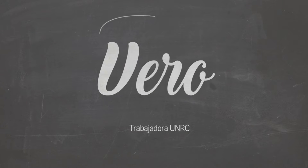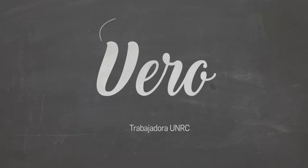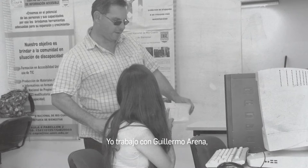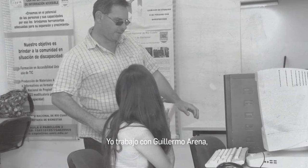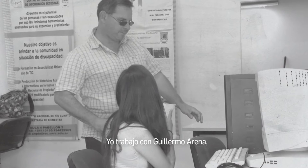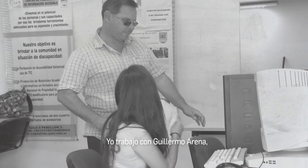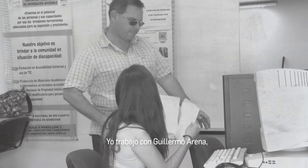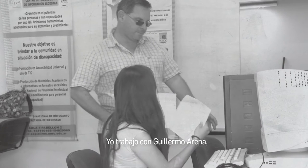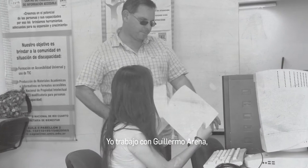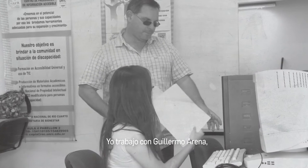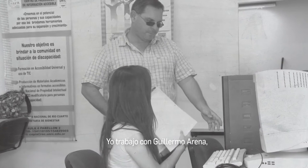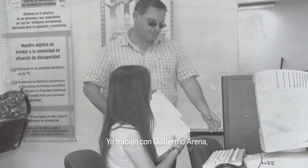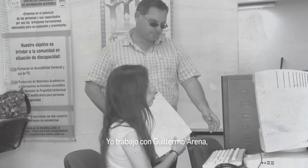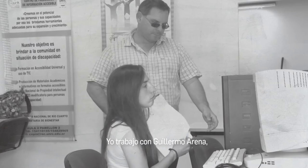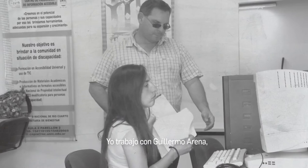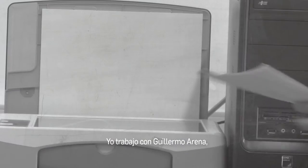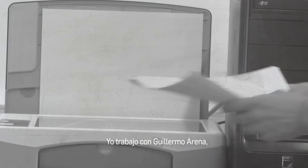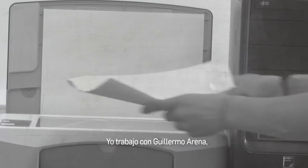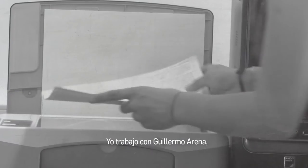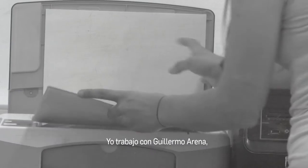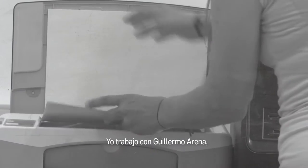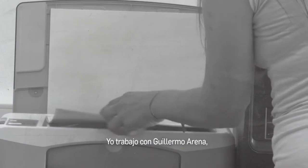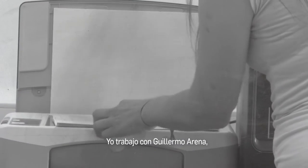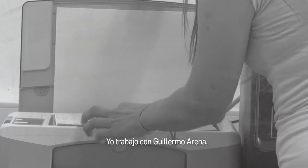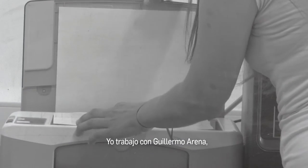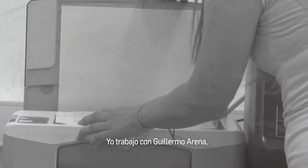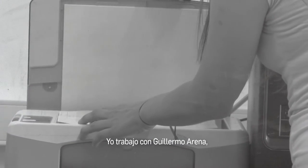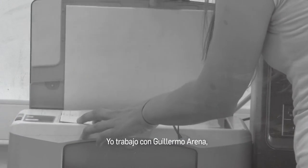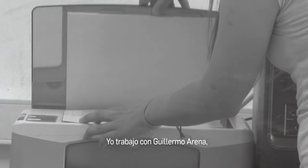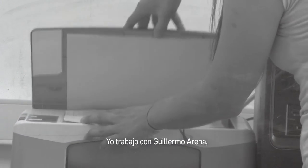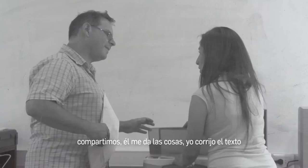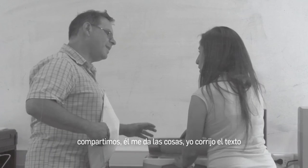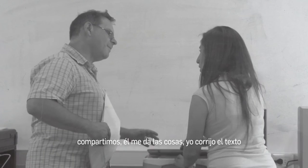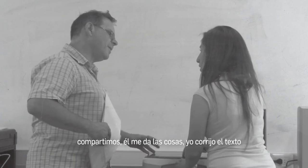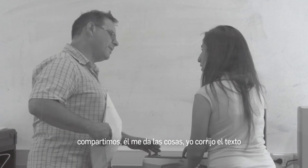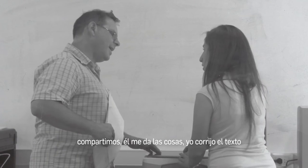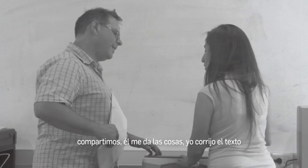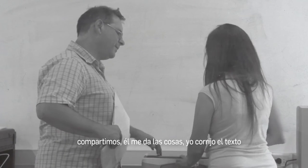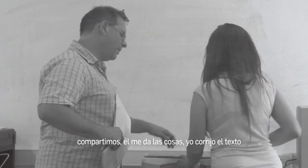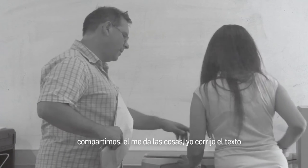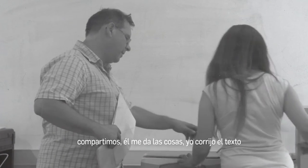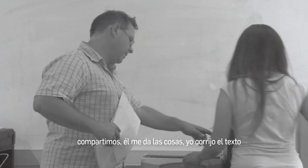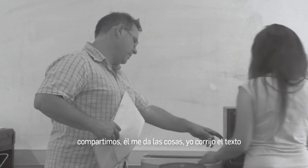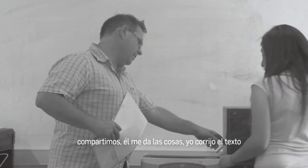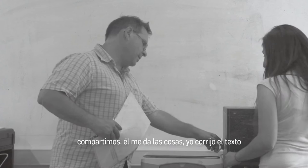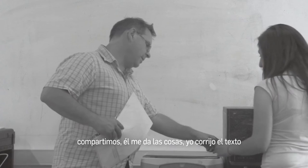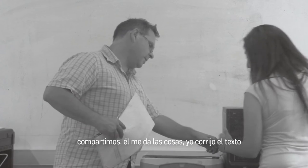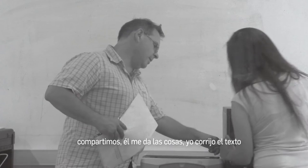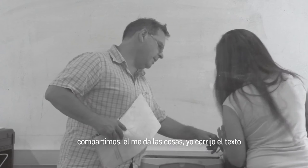son justo trabajo con el que se me hace la compartimos. Él me da su agua,